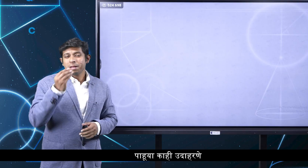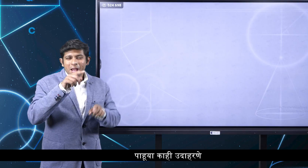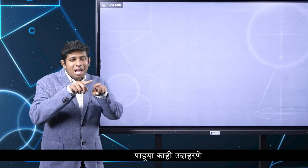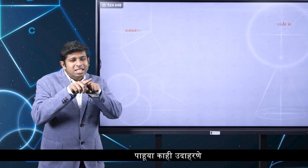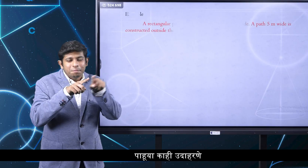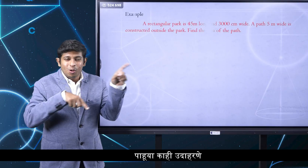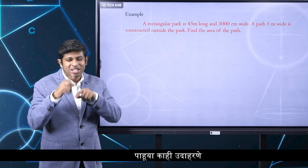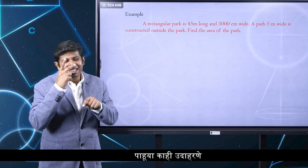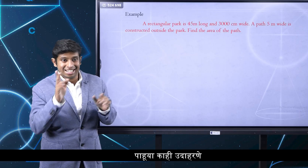काही उदाहरणे.